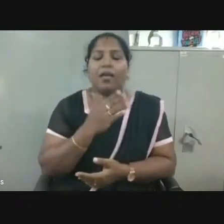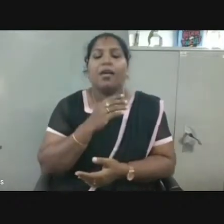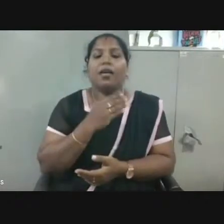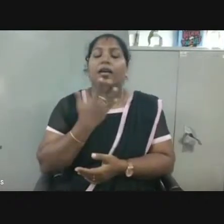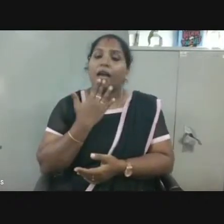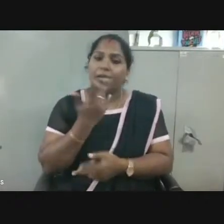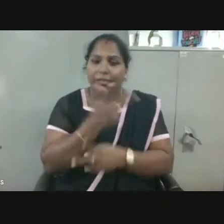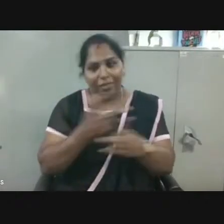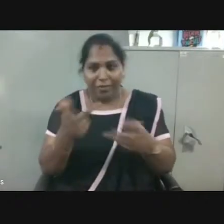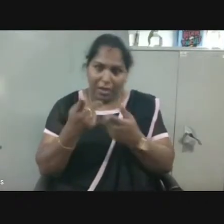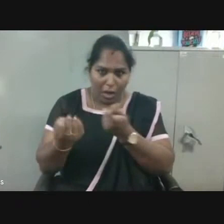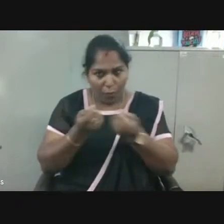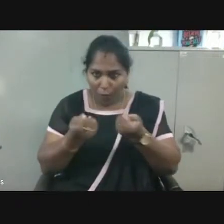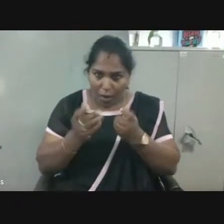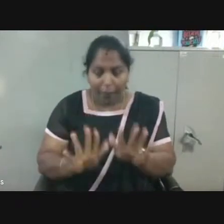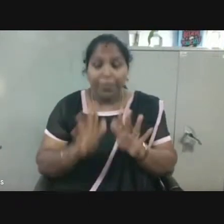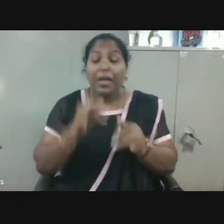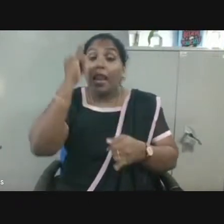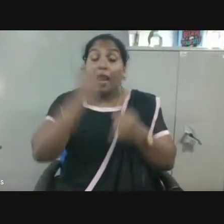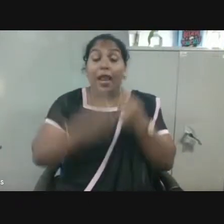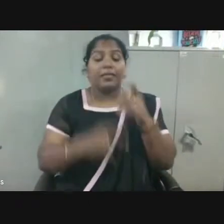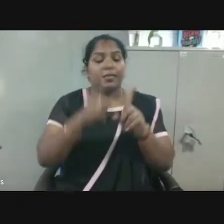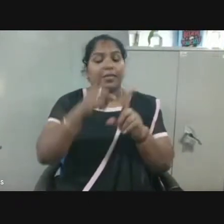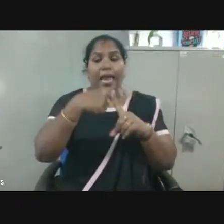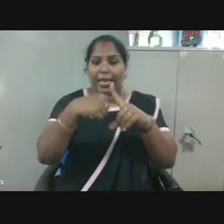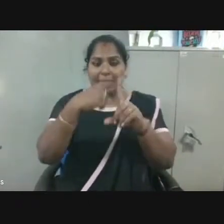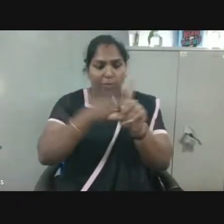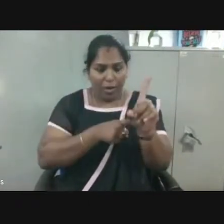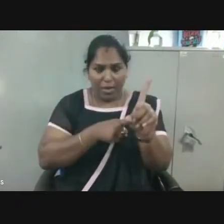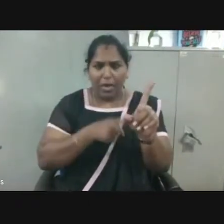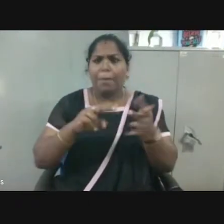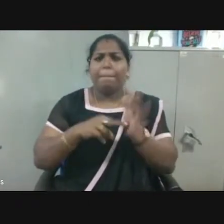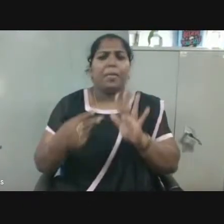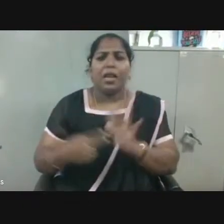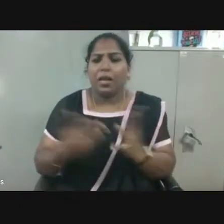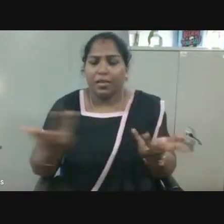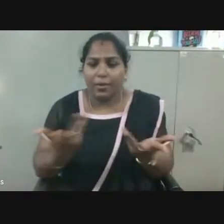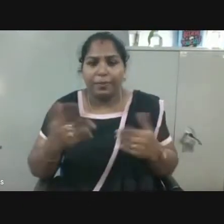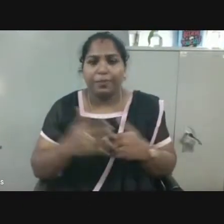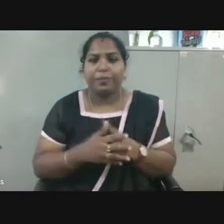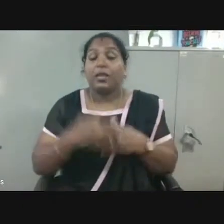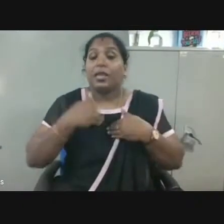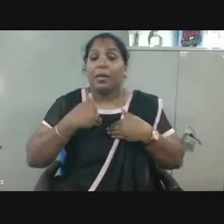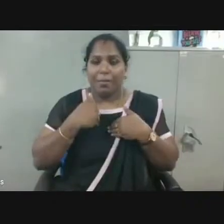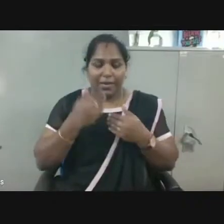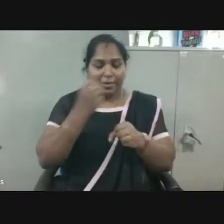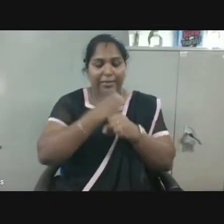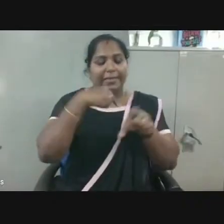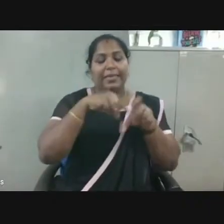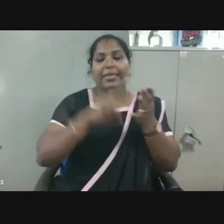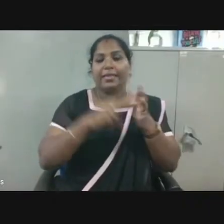ഓട്ടോസോമൽ ക്രോമസോം. അവസാനം കണ്ട ജോഡി എക്സും വൈയും ക്രോമസോം നമ്മുടെ കുട്ടി ആണാണോ